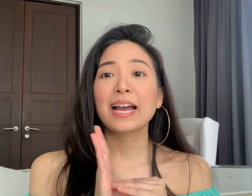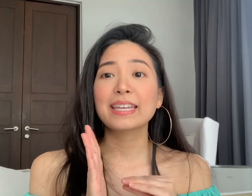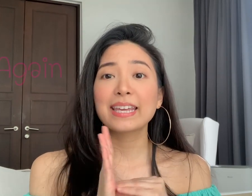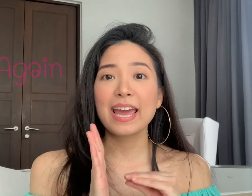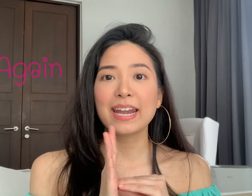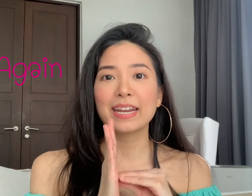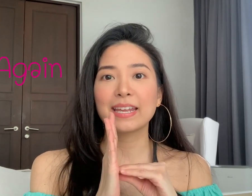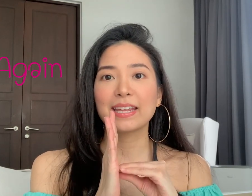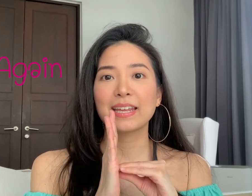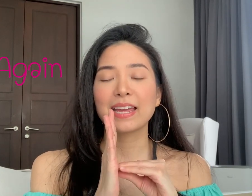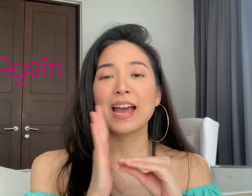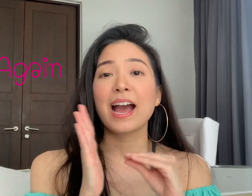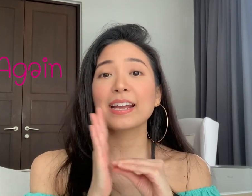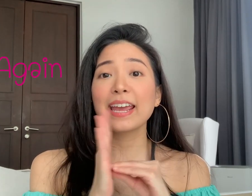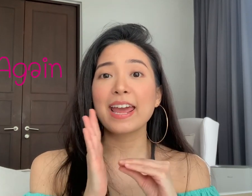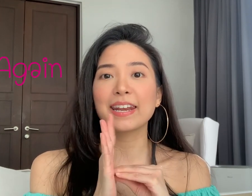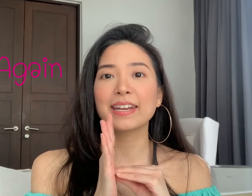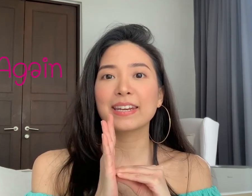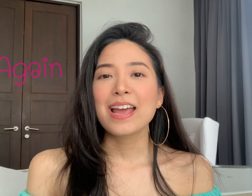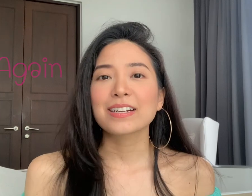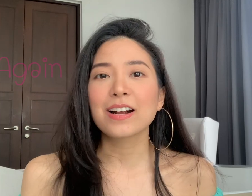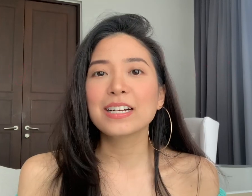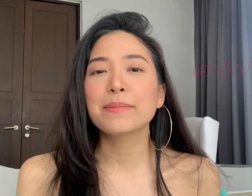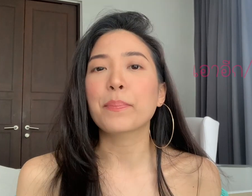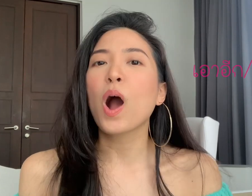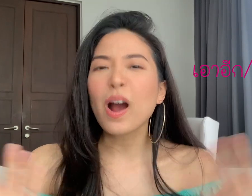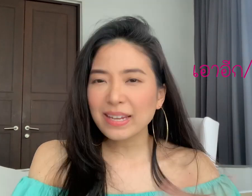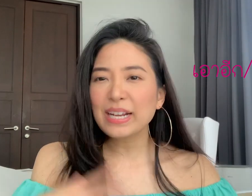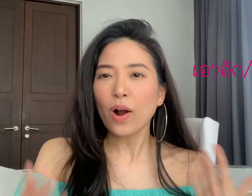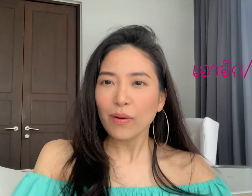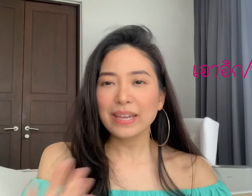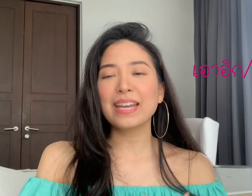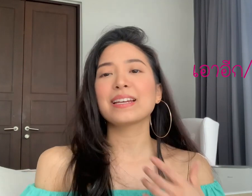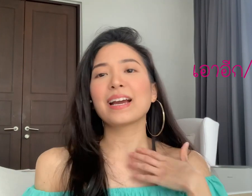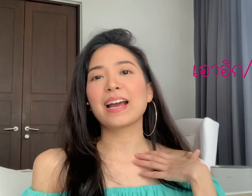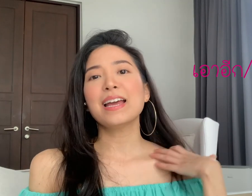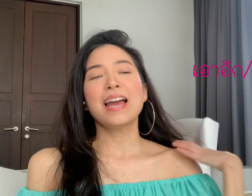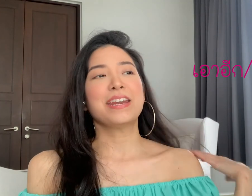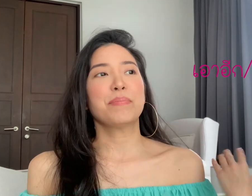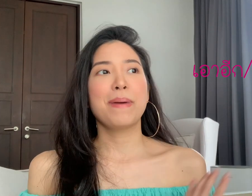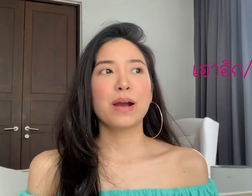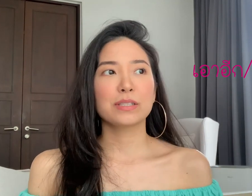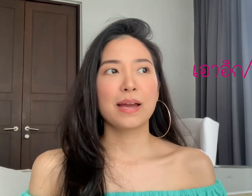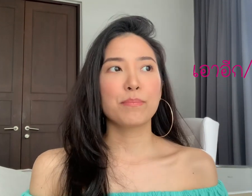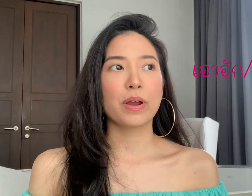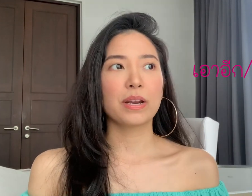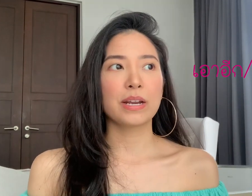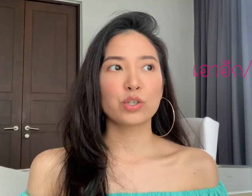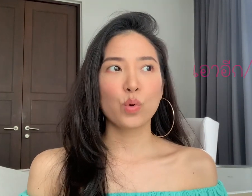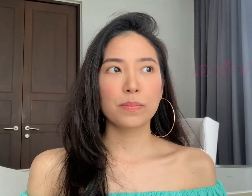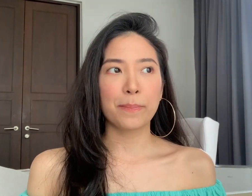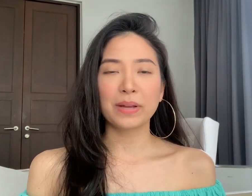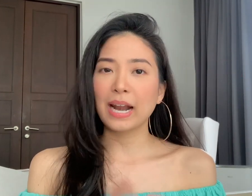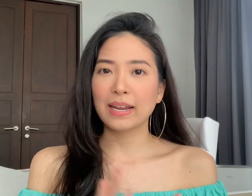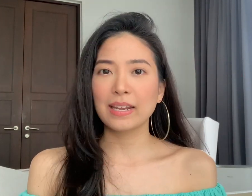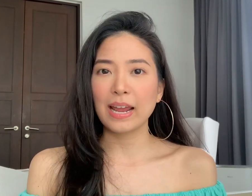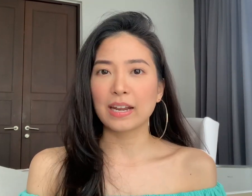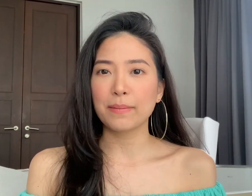Again? Again?ก็คือ แบ้ออีกๆนะคะอันนี้พี่พาเขจะทำบ่อยเลยในช่งใครที่เห็นใน